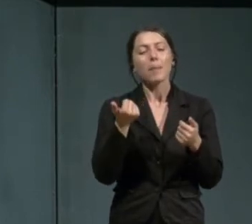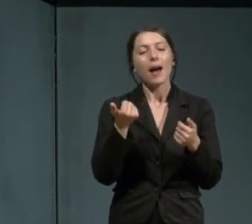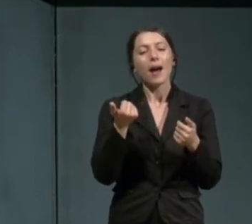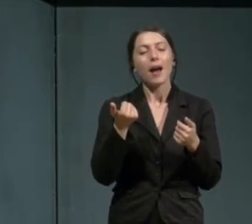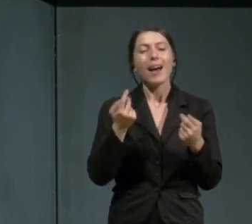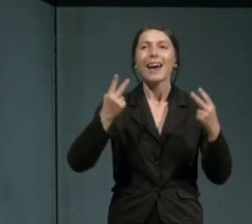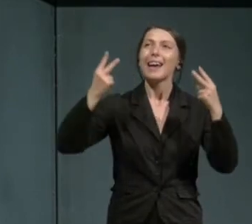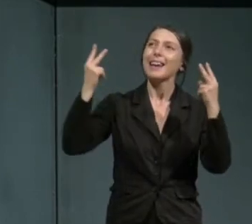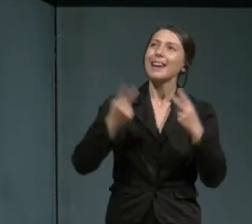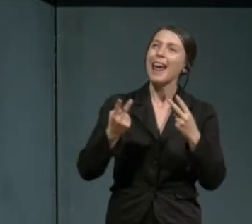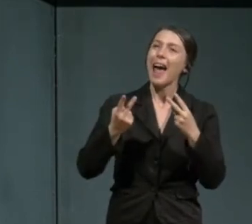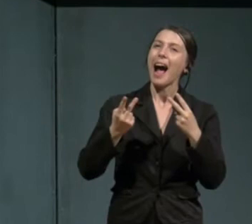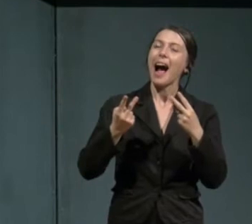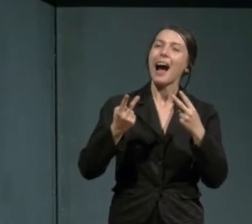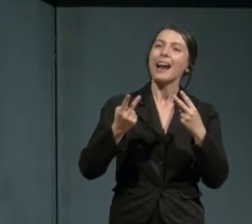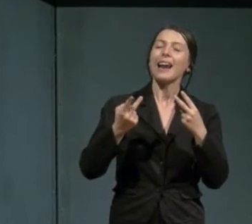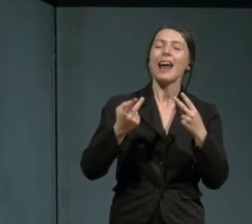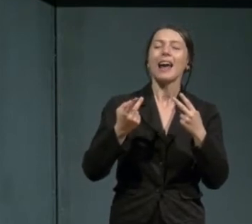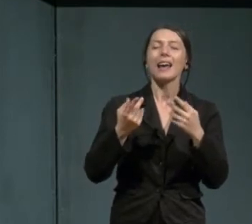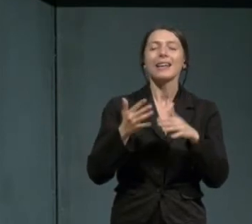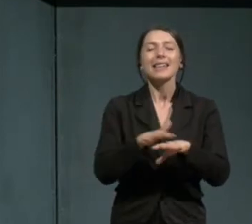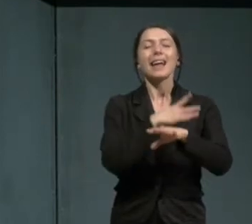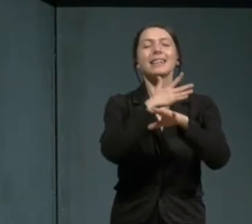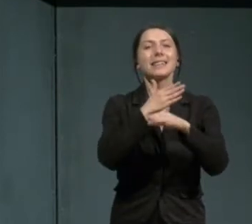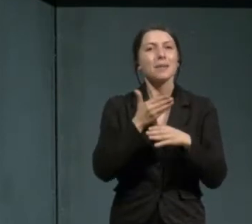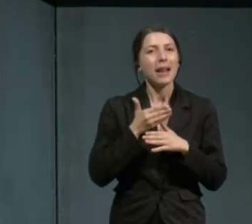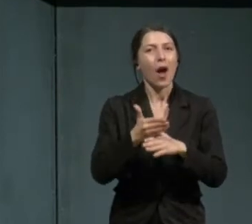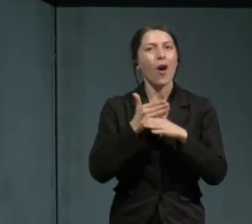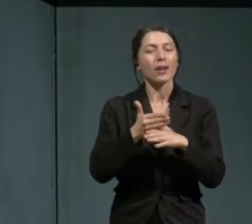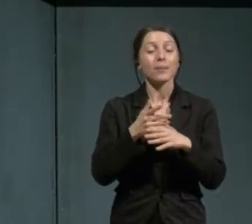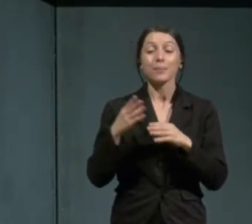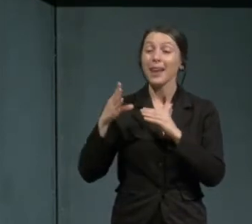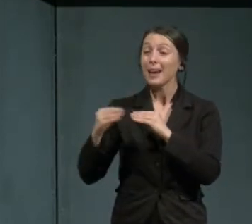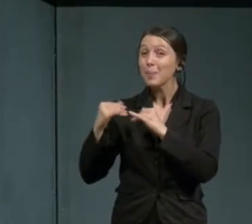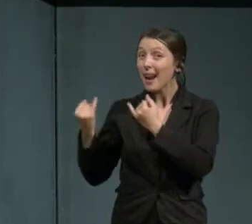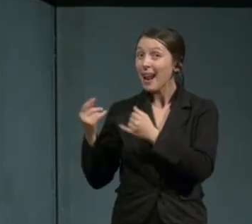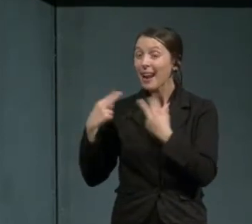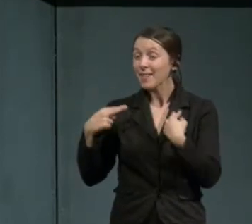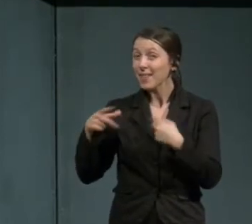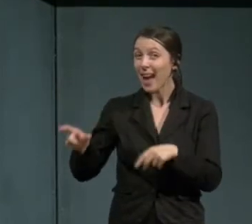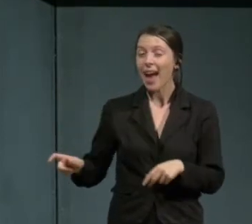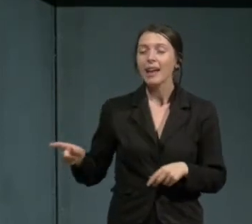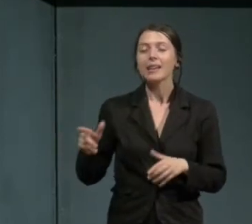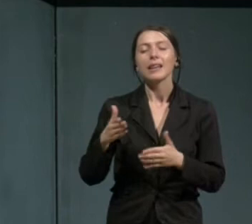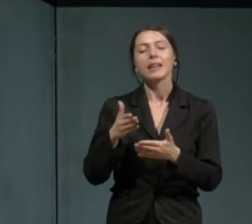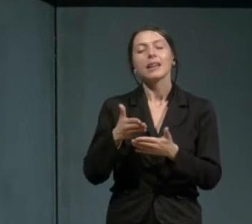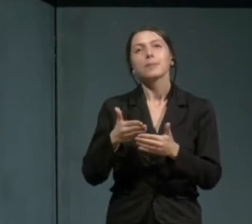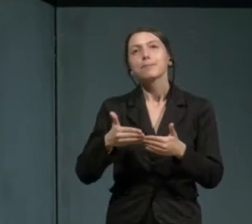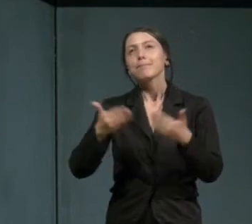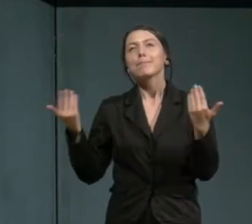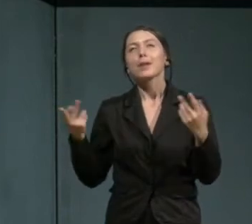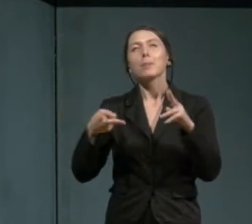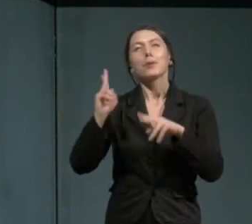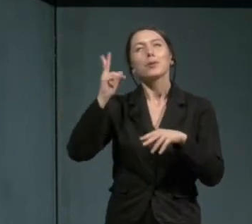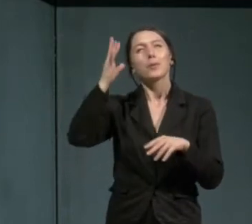del reale condivisione del sensibile in riparare viventi ea un'altra frontiera molto più